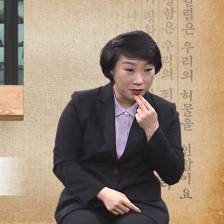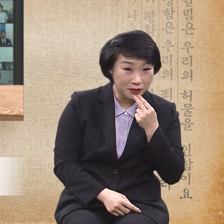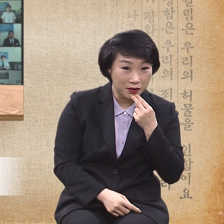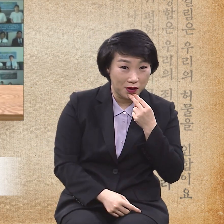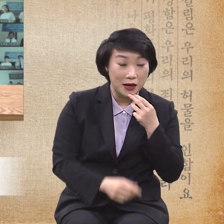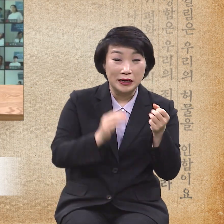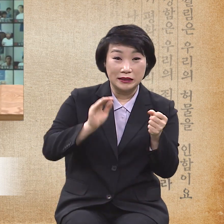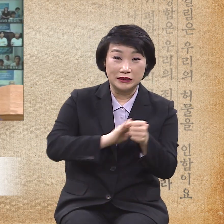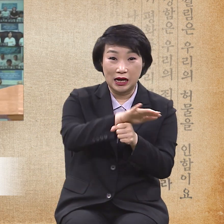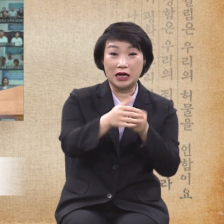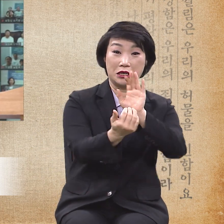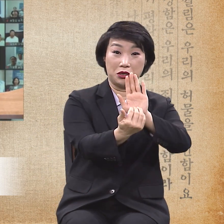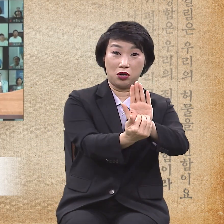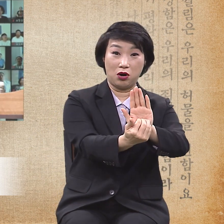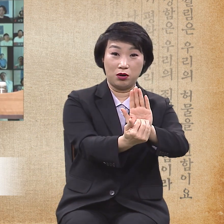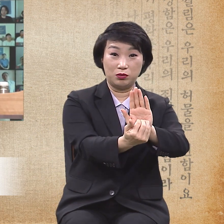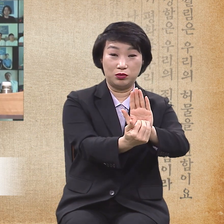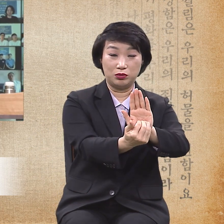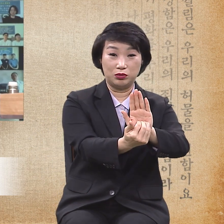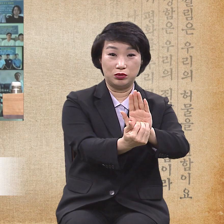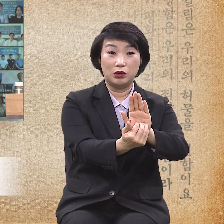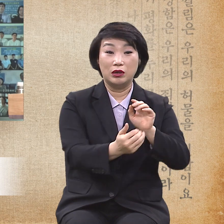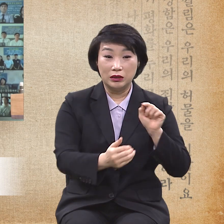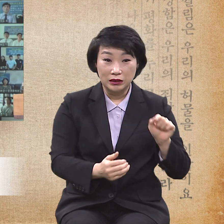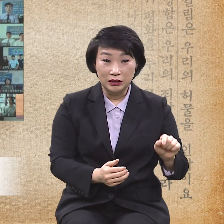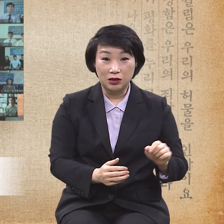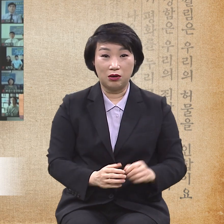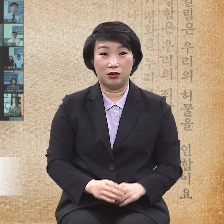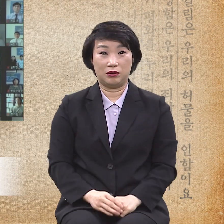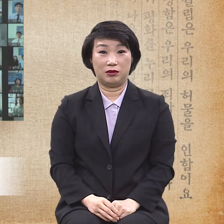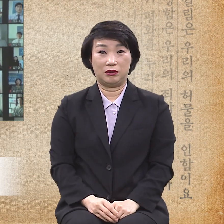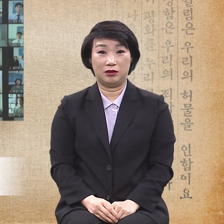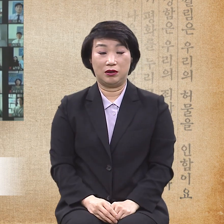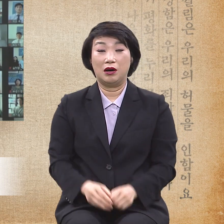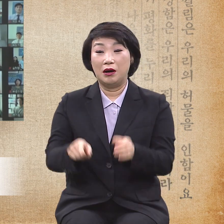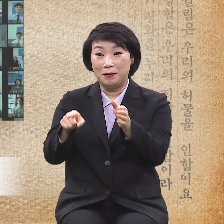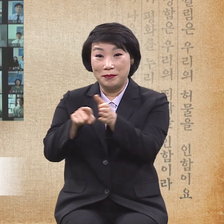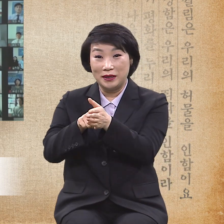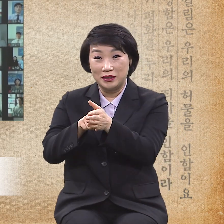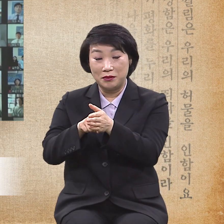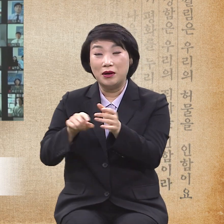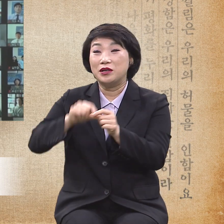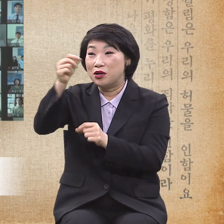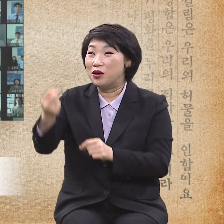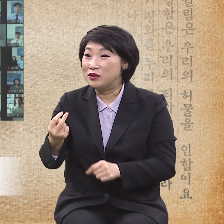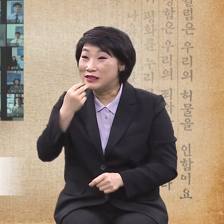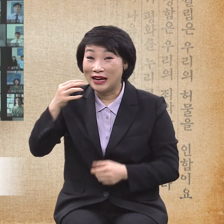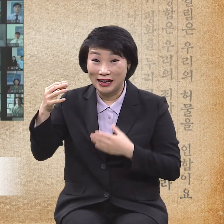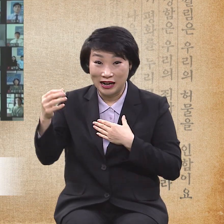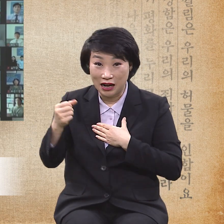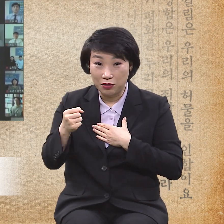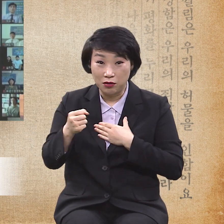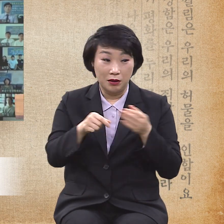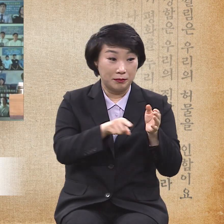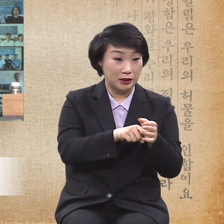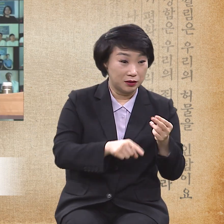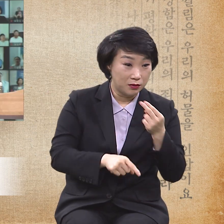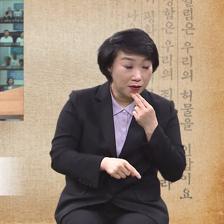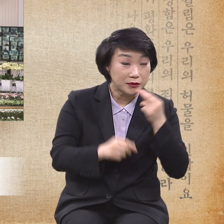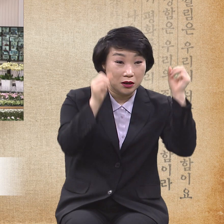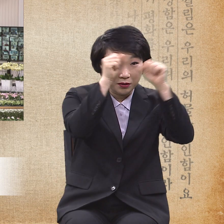아니하면 사랑을 거부하는 것으로서 믿음은 영생이요 믿지